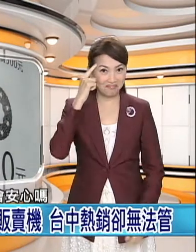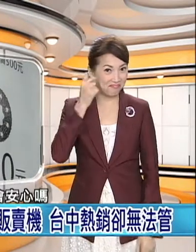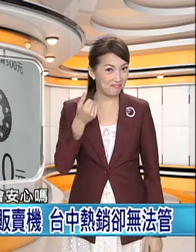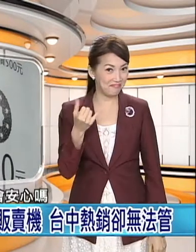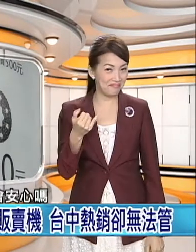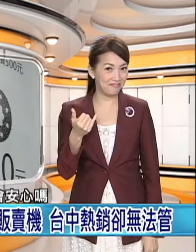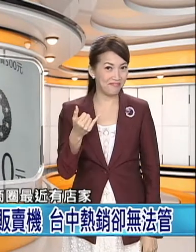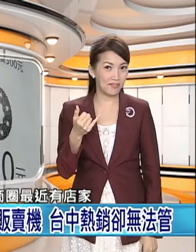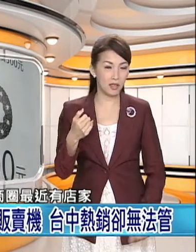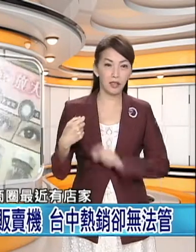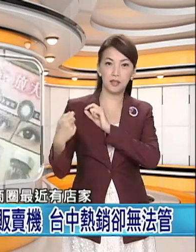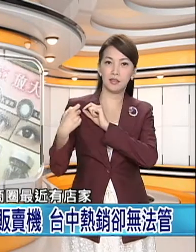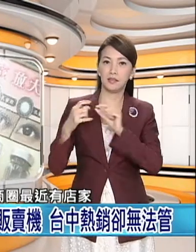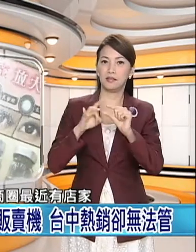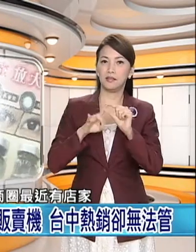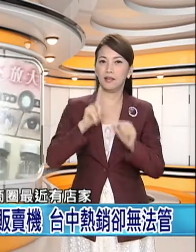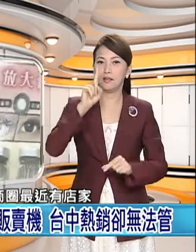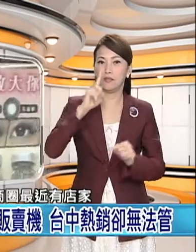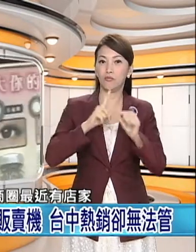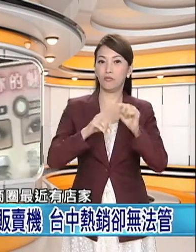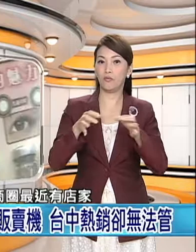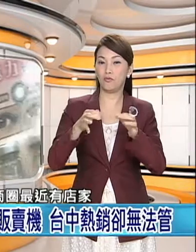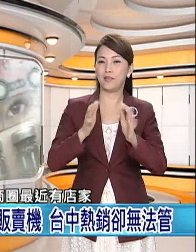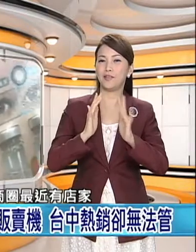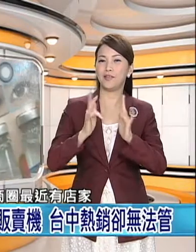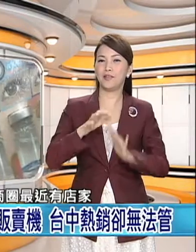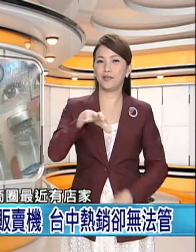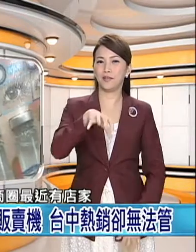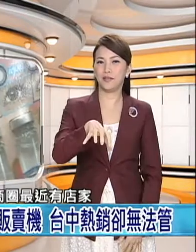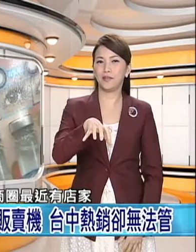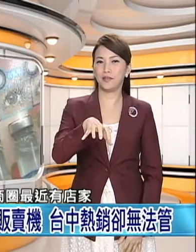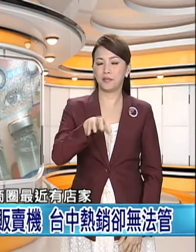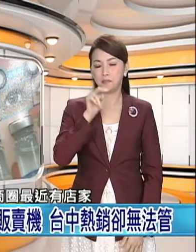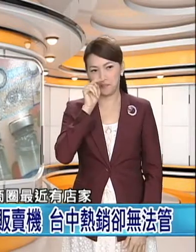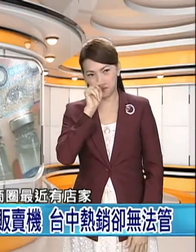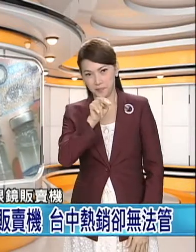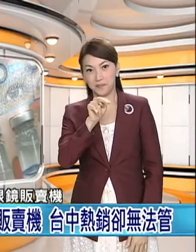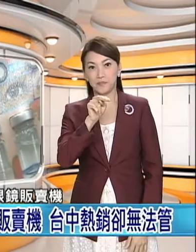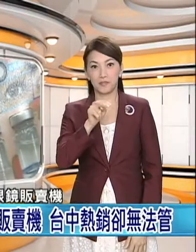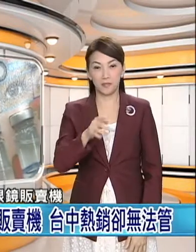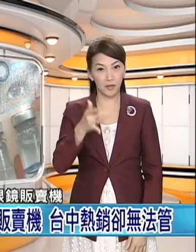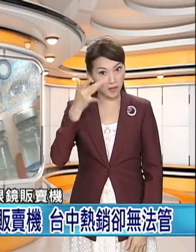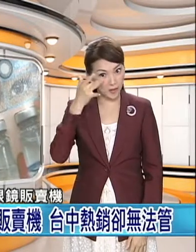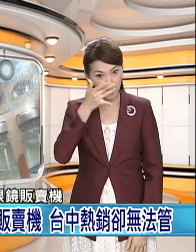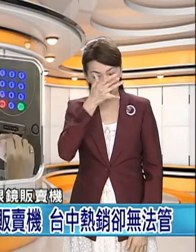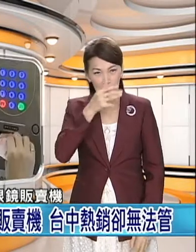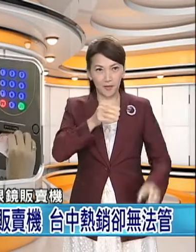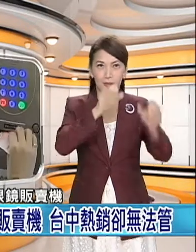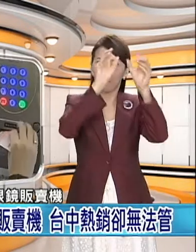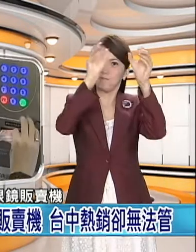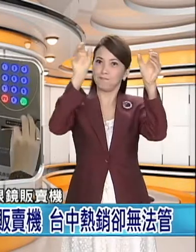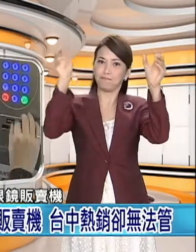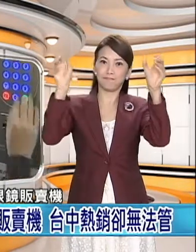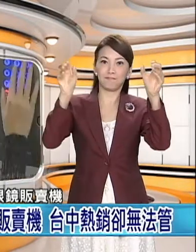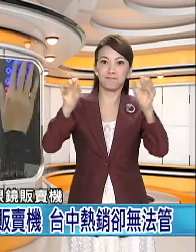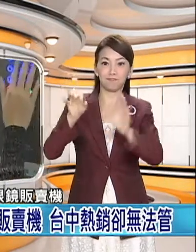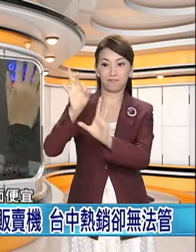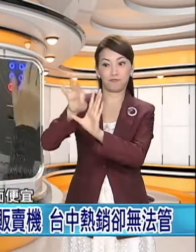吗？台中一中商圈最近就有店家引进了隐形眼镜贩卖机，价